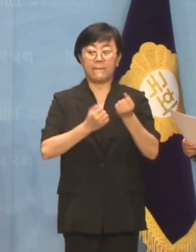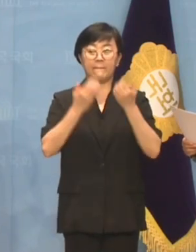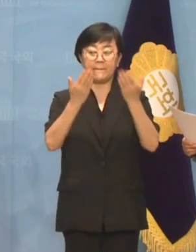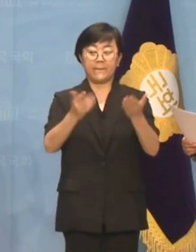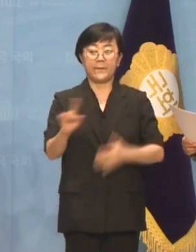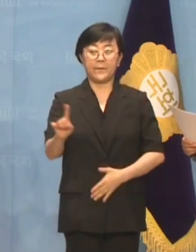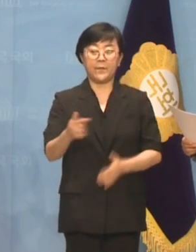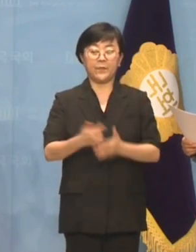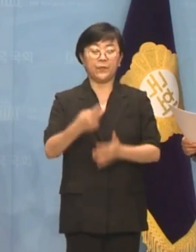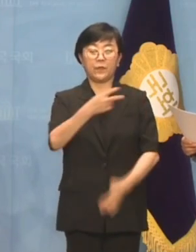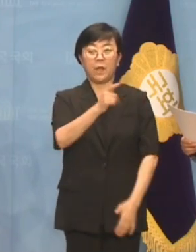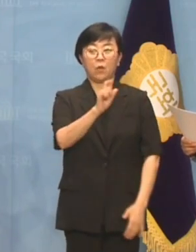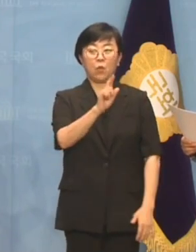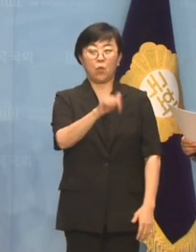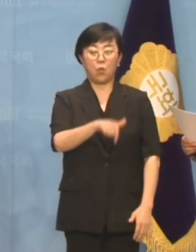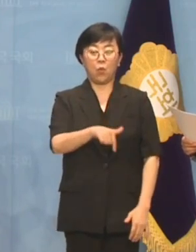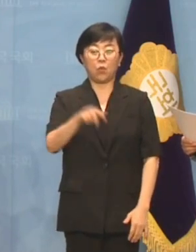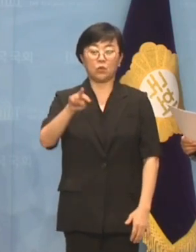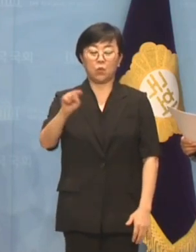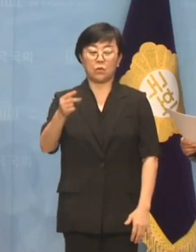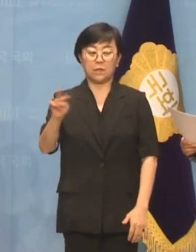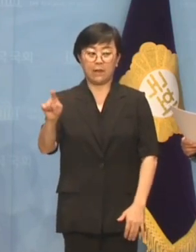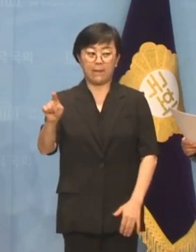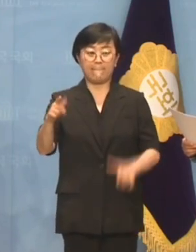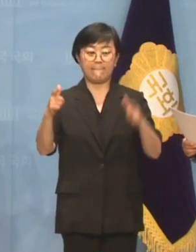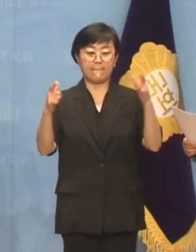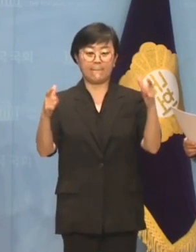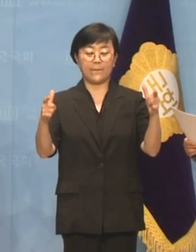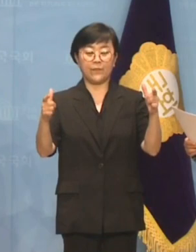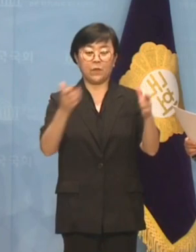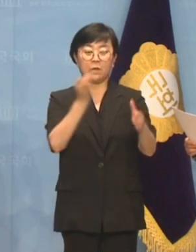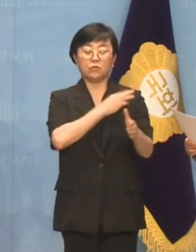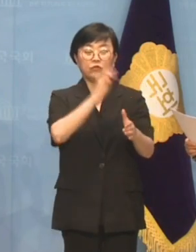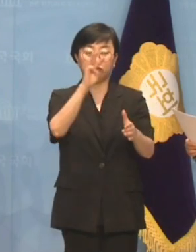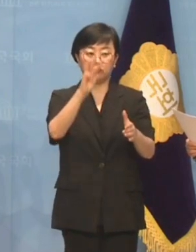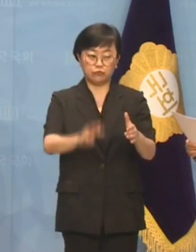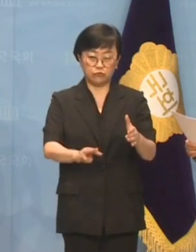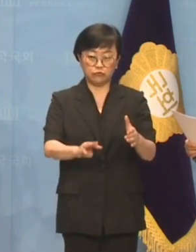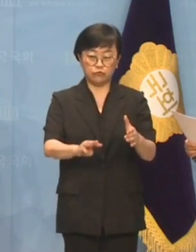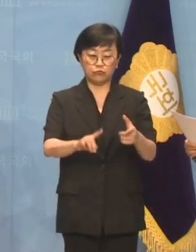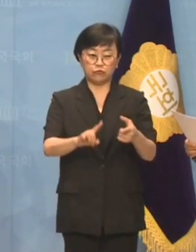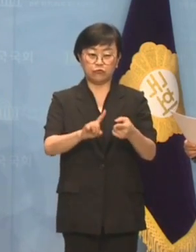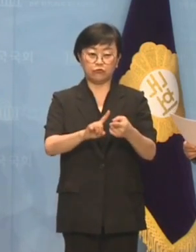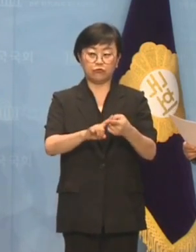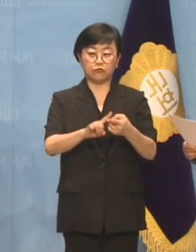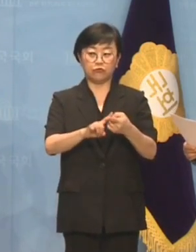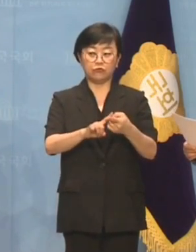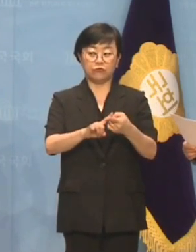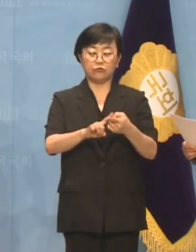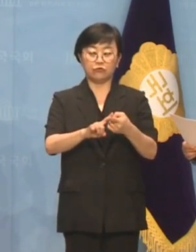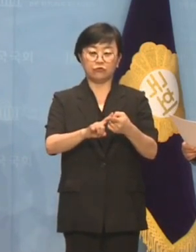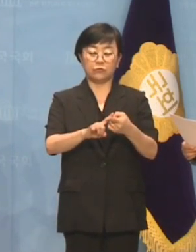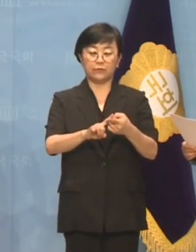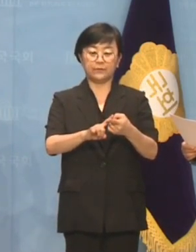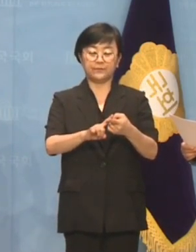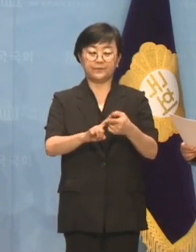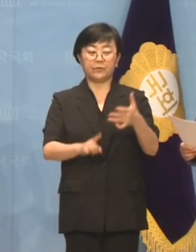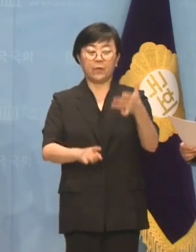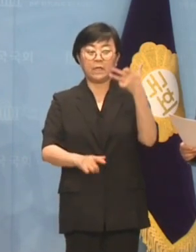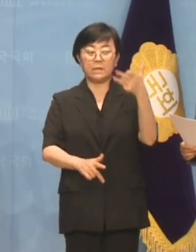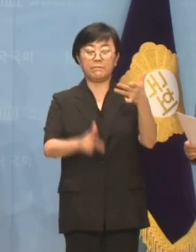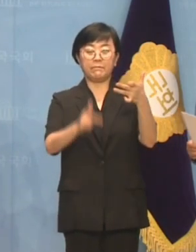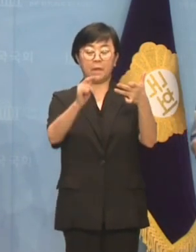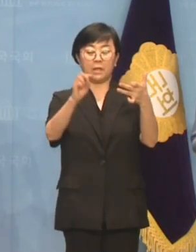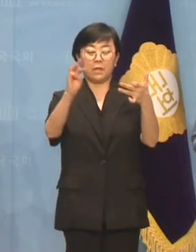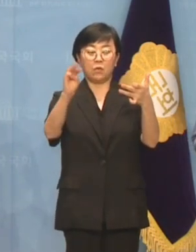드리자면, 대곡소사선은 저희 지역구에서 부천 소사까지 가는 그 18km